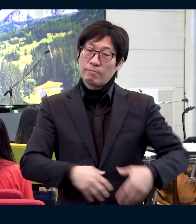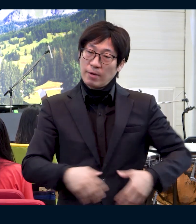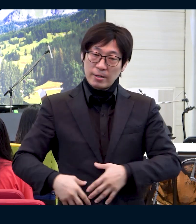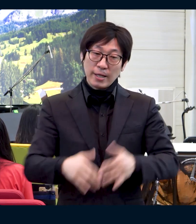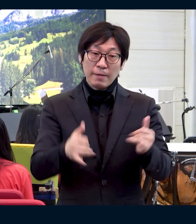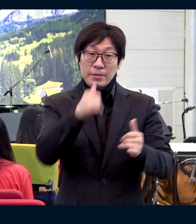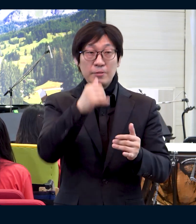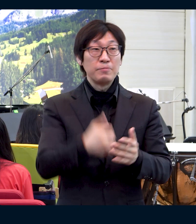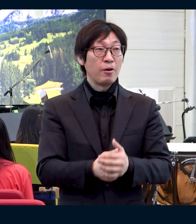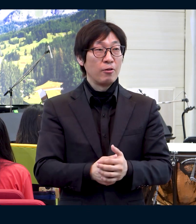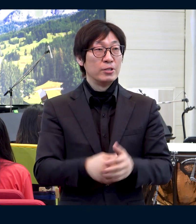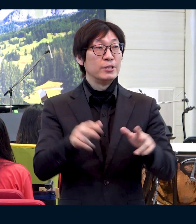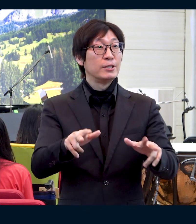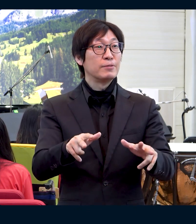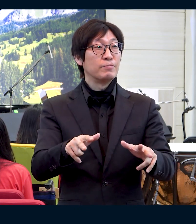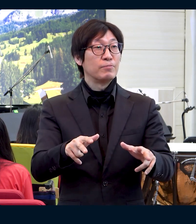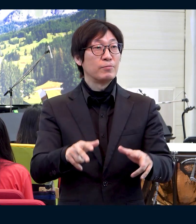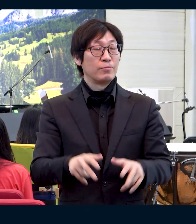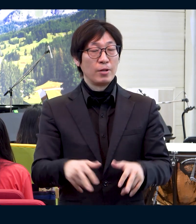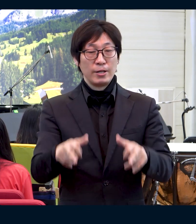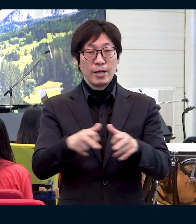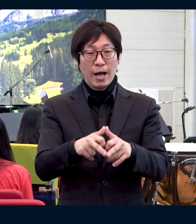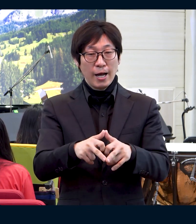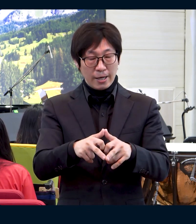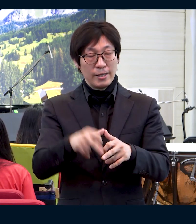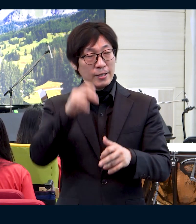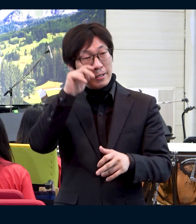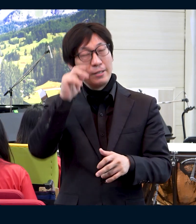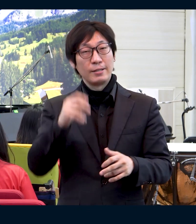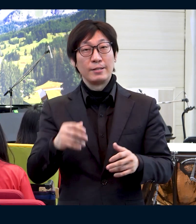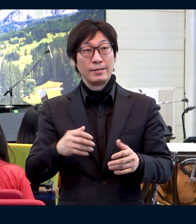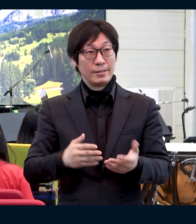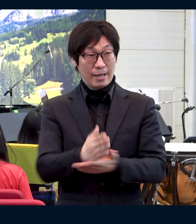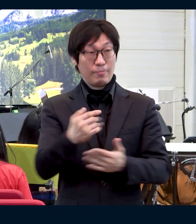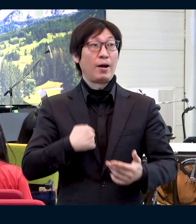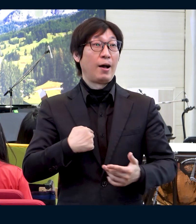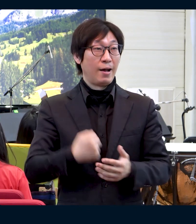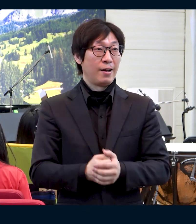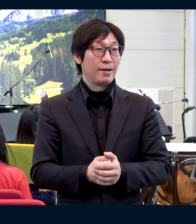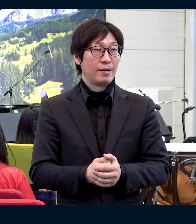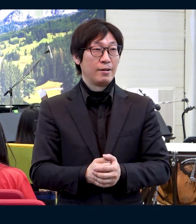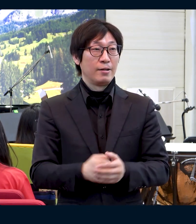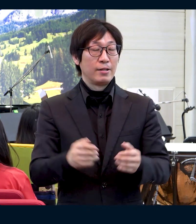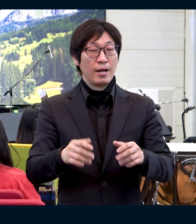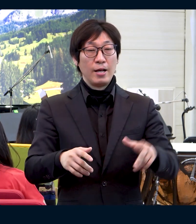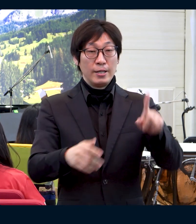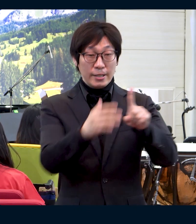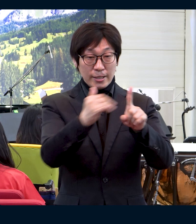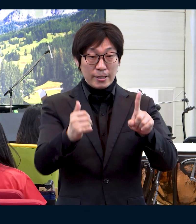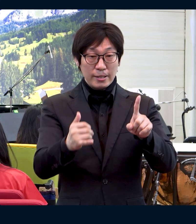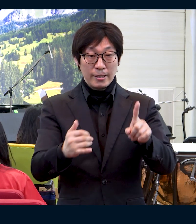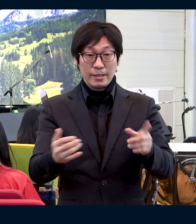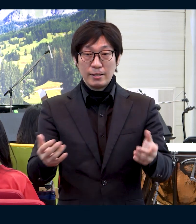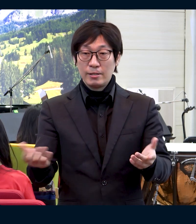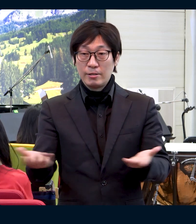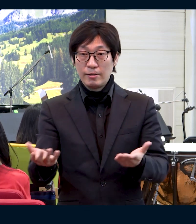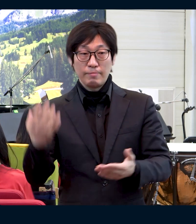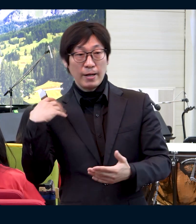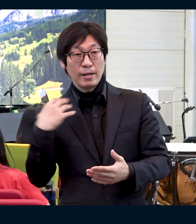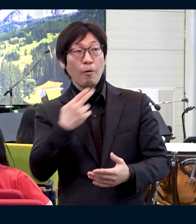제가 말씀드리는데 제가 장애인 사역의 전문가 아닙니까? 아직 올해 1인 1사역을 못하고 계신